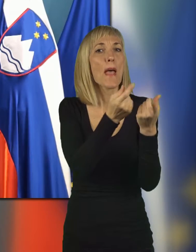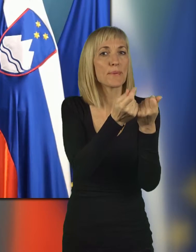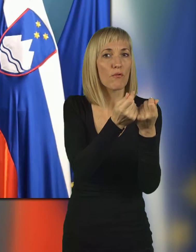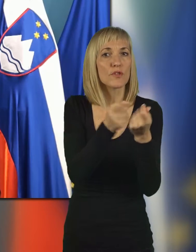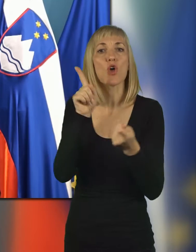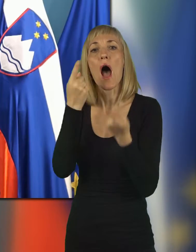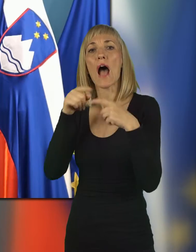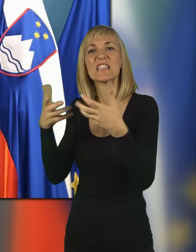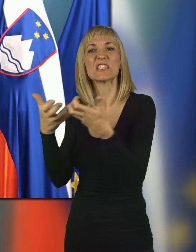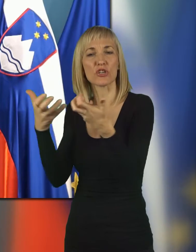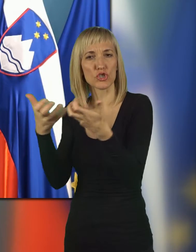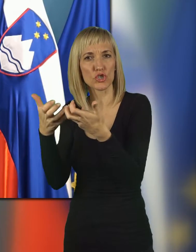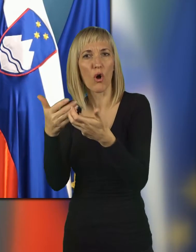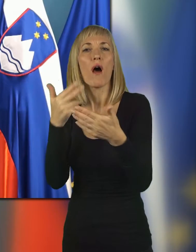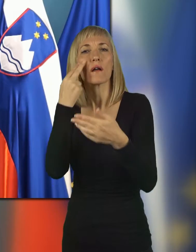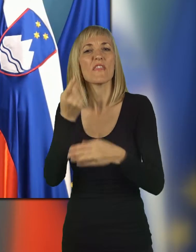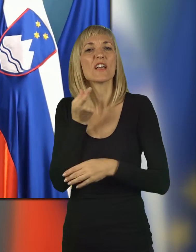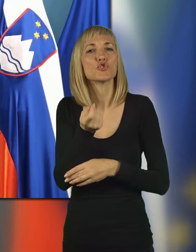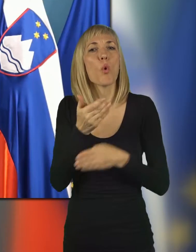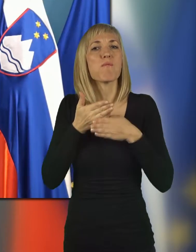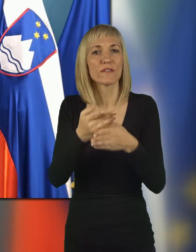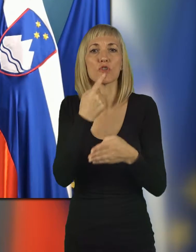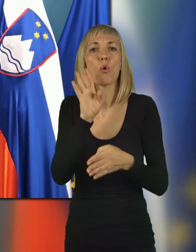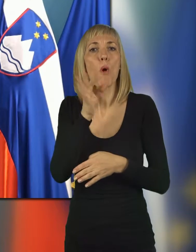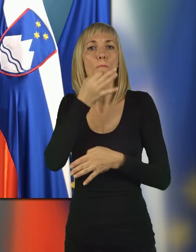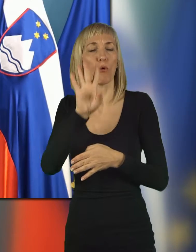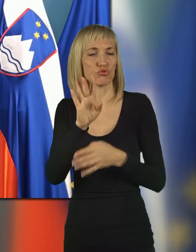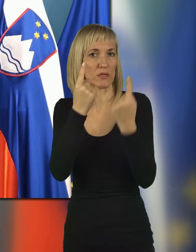tržnimi stanovanji pri subvencijah, kaj konkretno, kdo bo tu na boljšem?